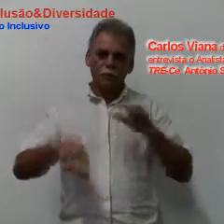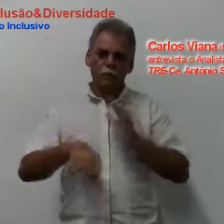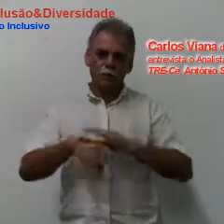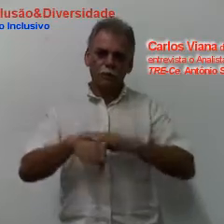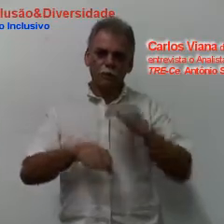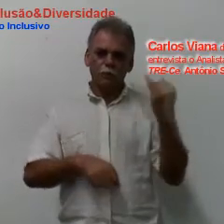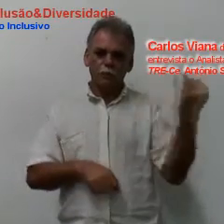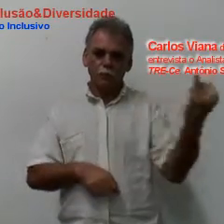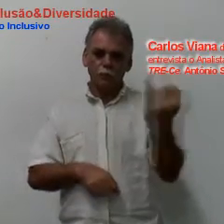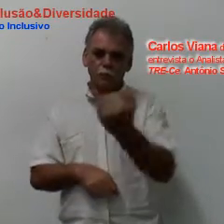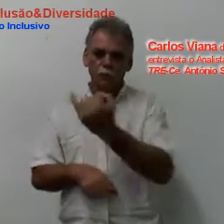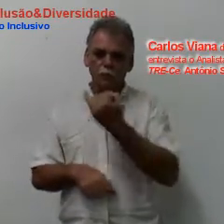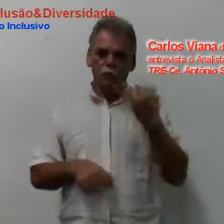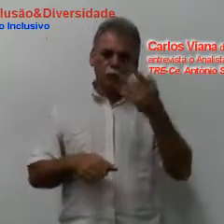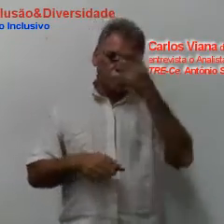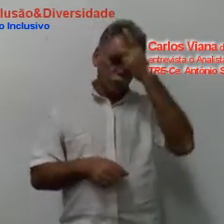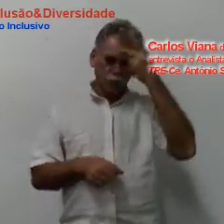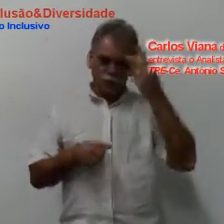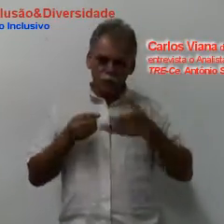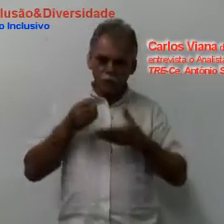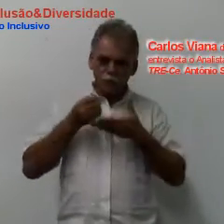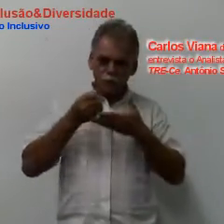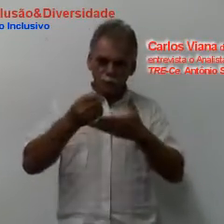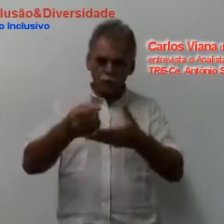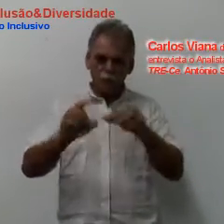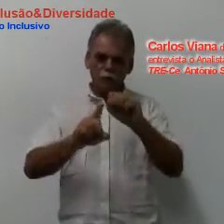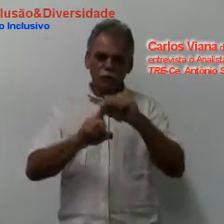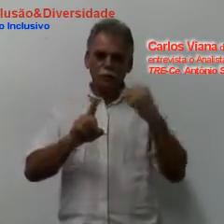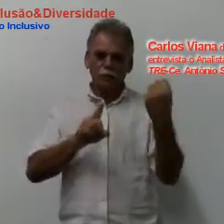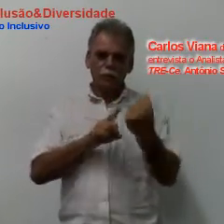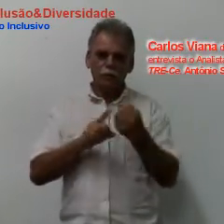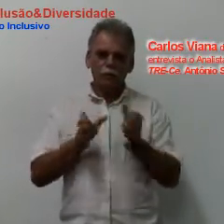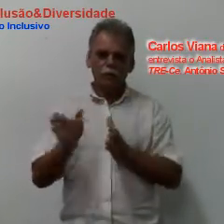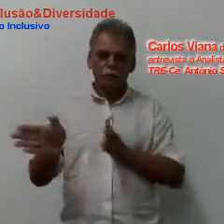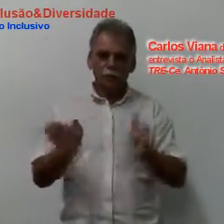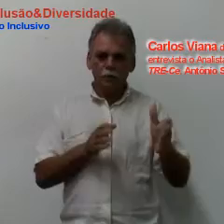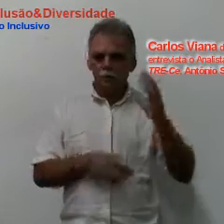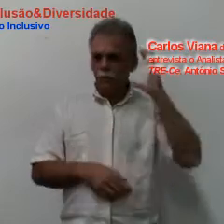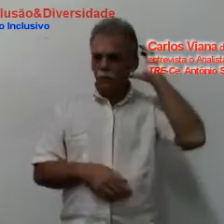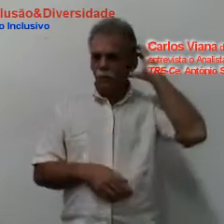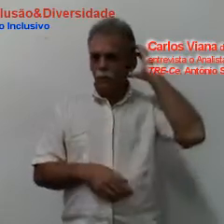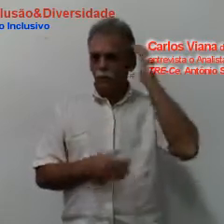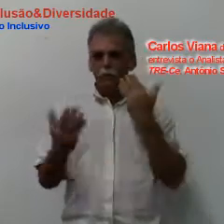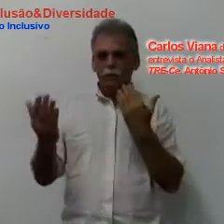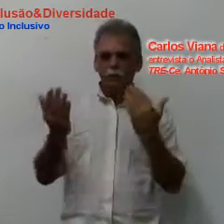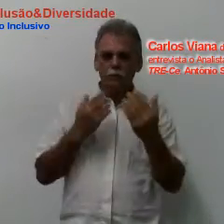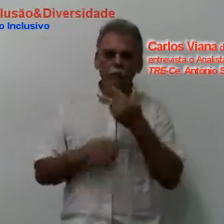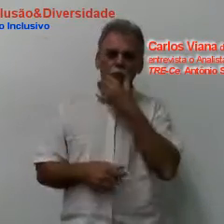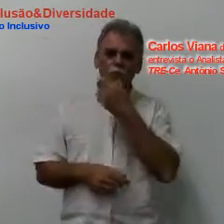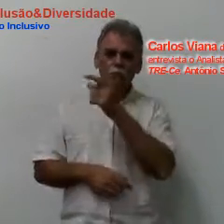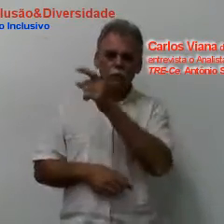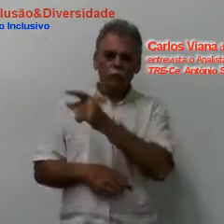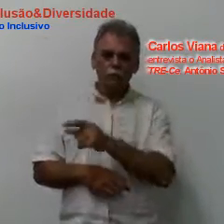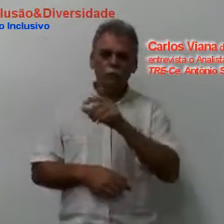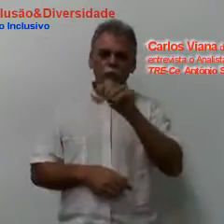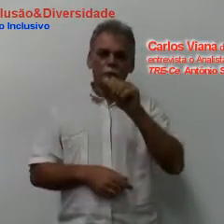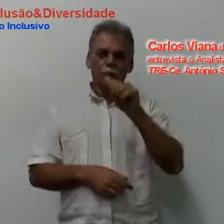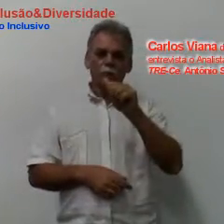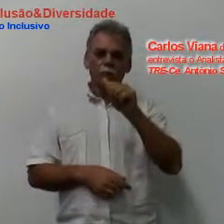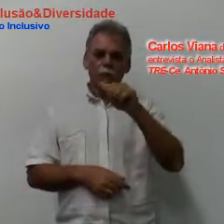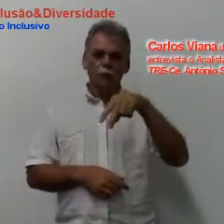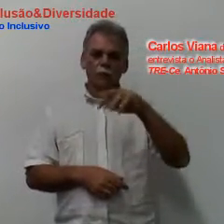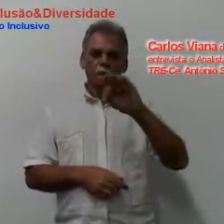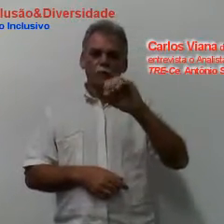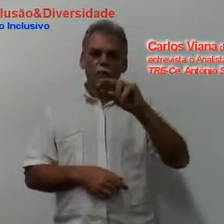um reforço que a rádio está dando a essa campanha, que a gente assim, figura muito importante para ajudar a sociedade nessa questão